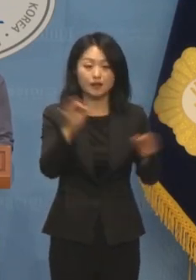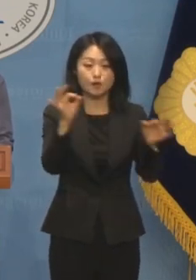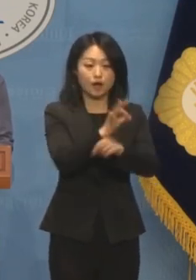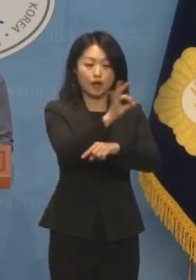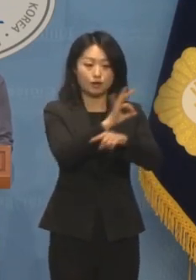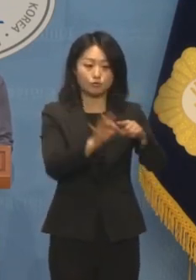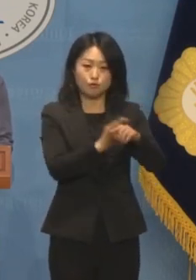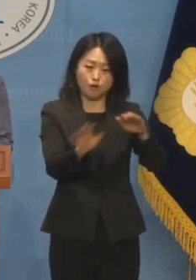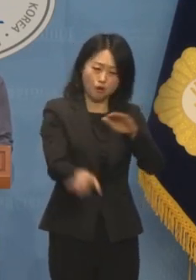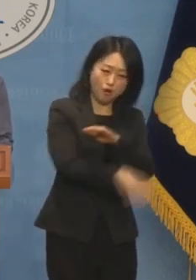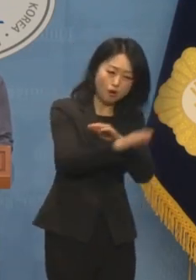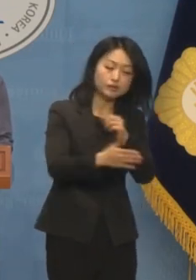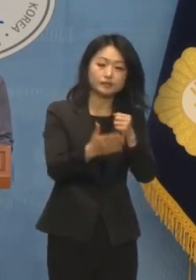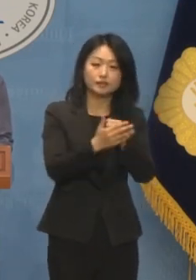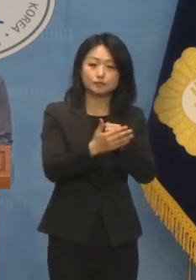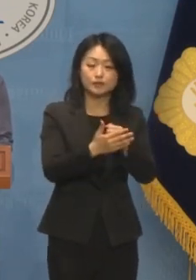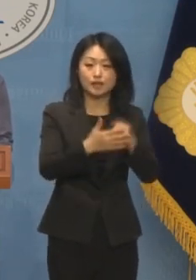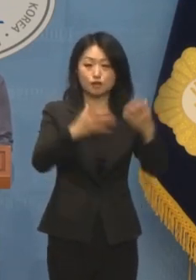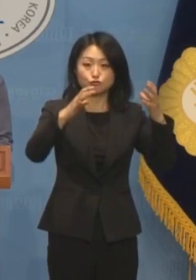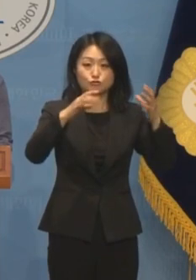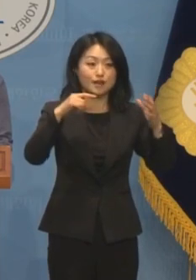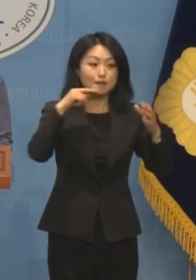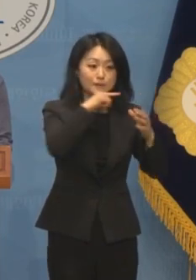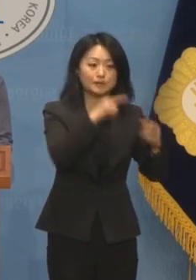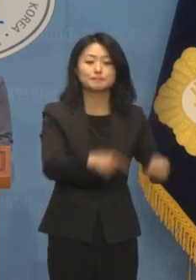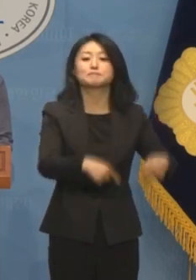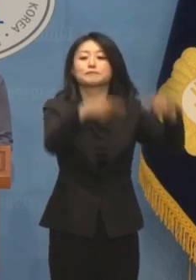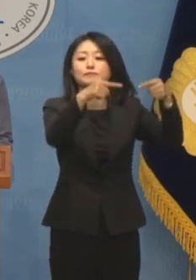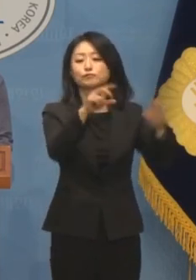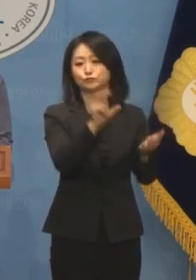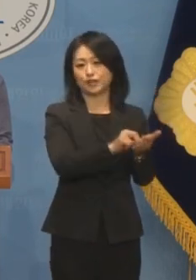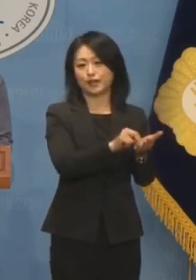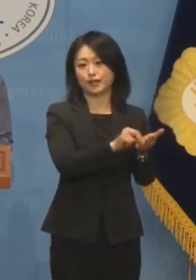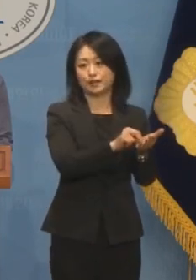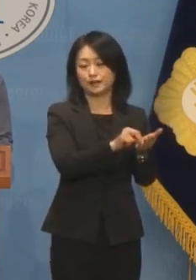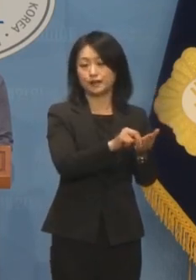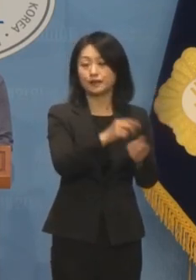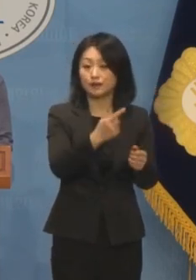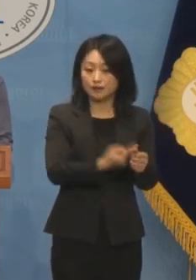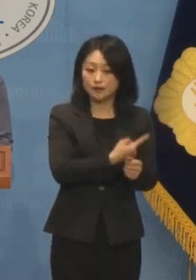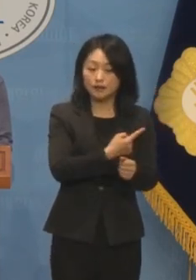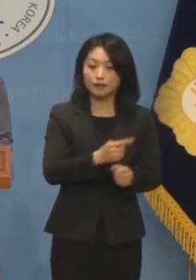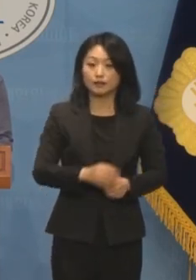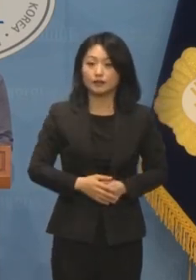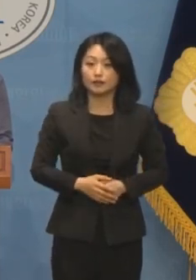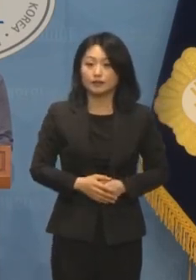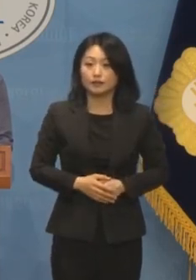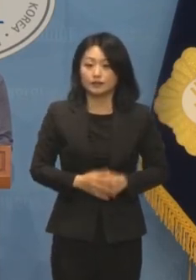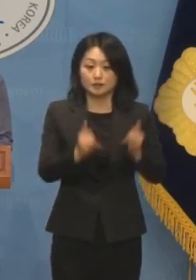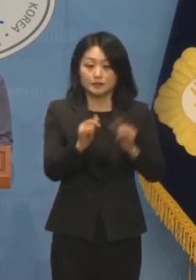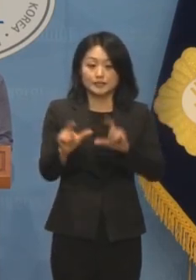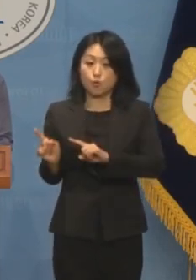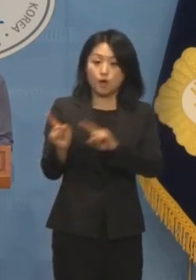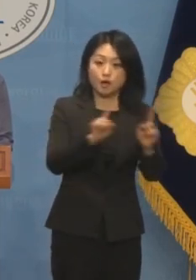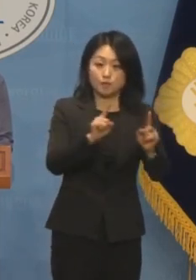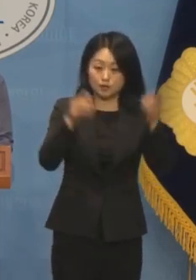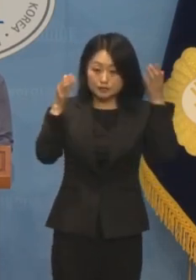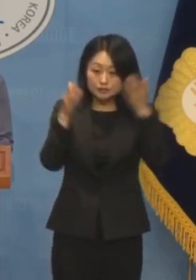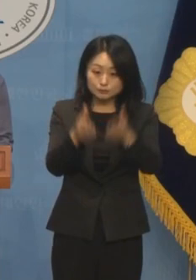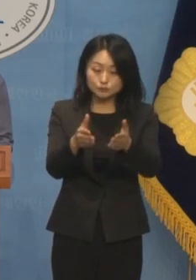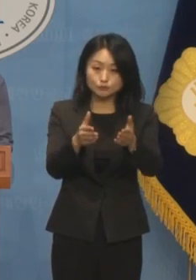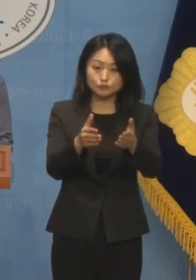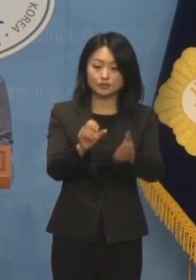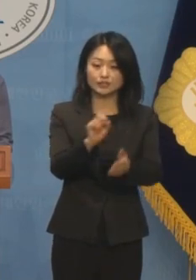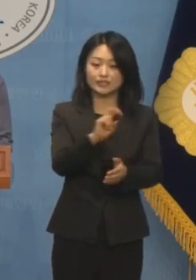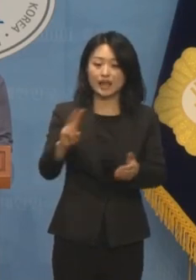통화정책으로 국가 재정이 파탄 지경입니다. 이런 상황에서 누구보다 민생 회복에 기울여야